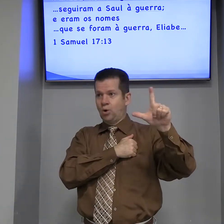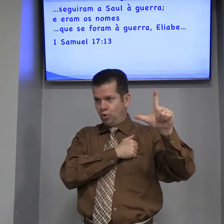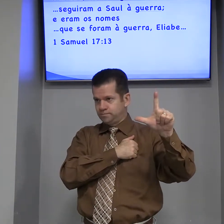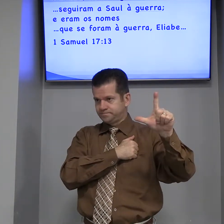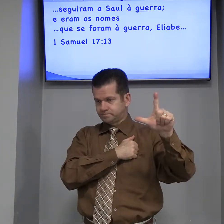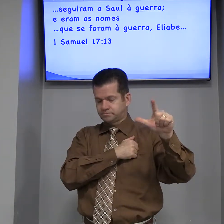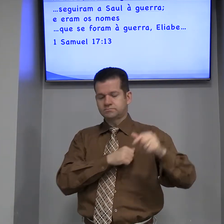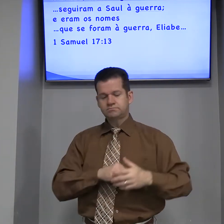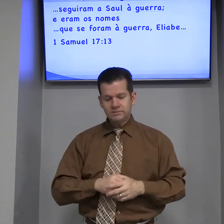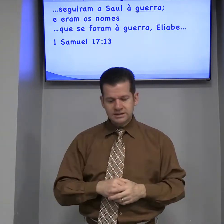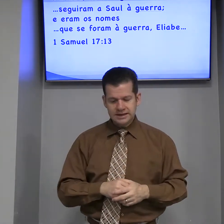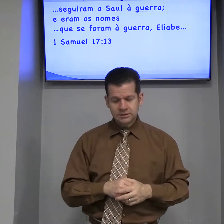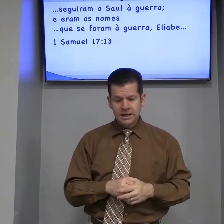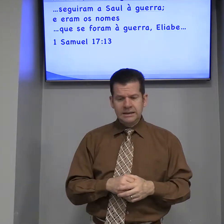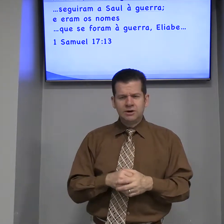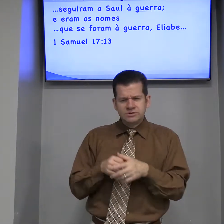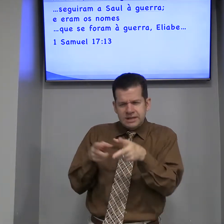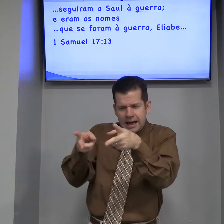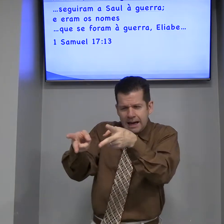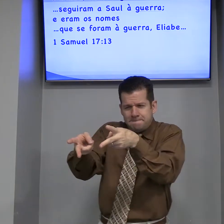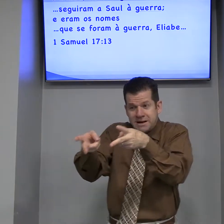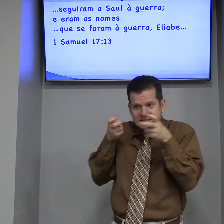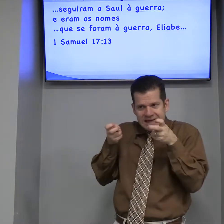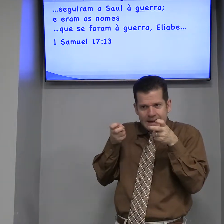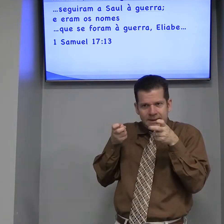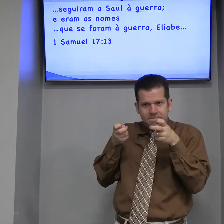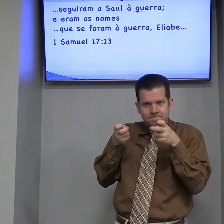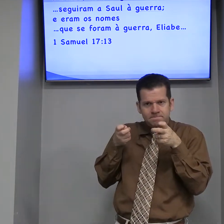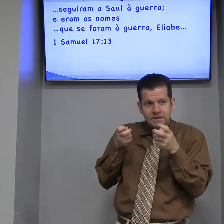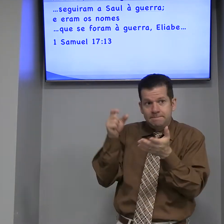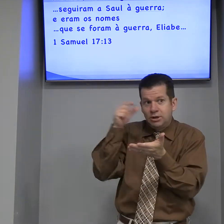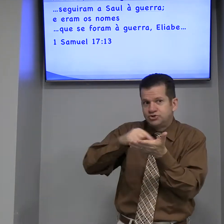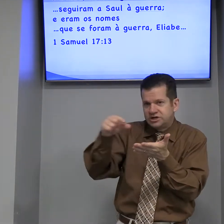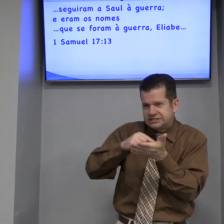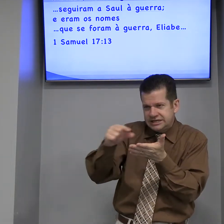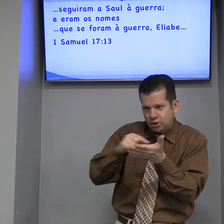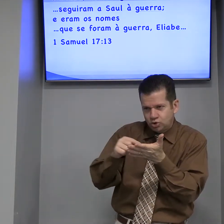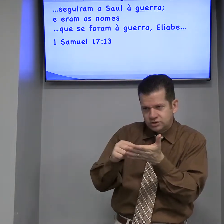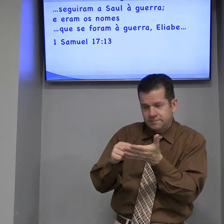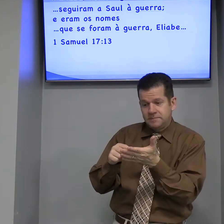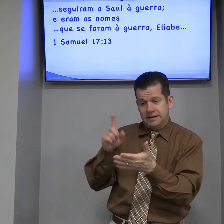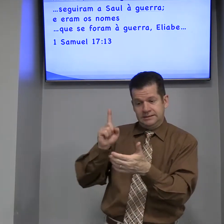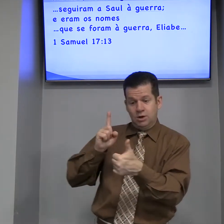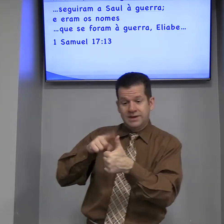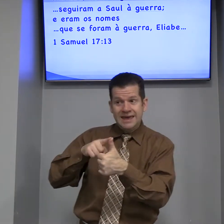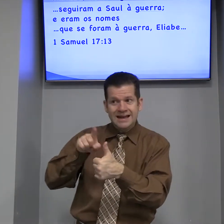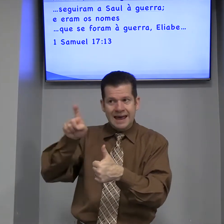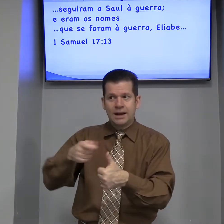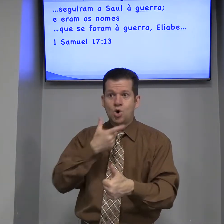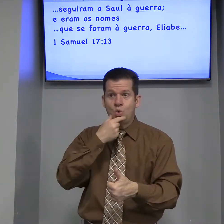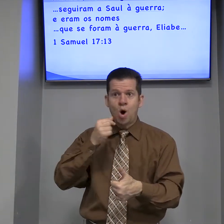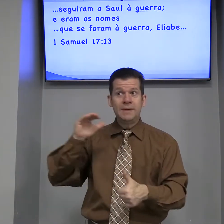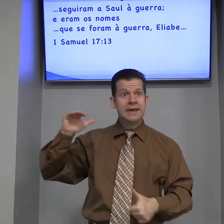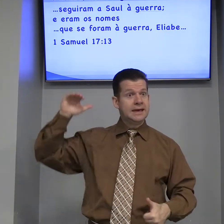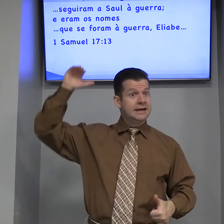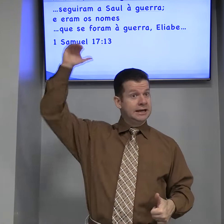Saul. Certo? Então você percebe pelos versículos, então, que ele era um homem